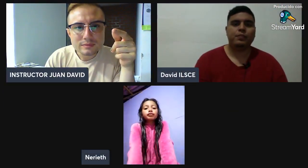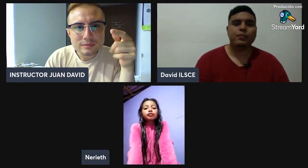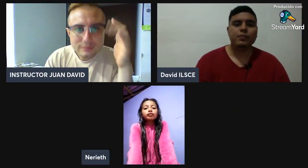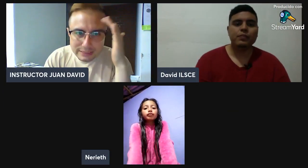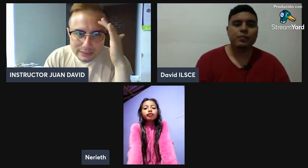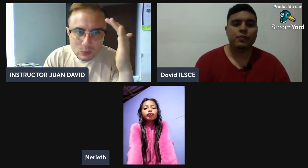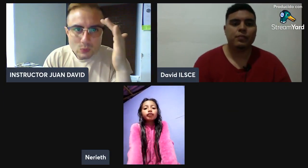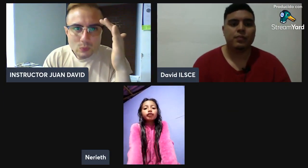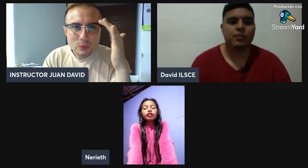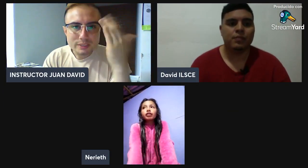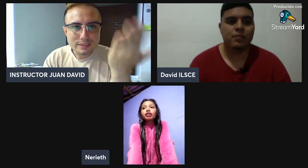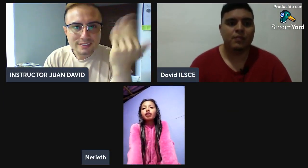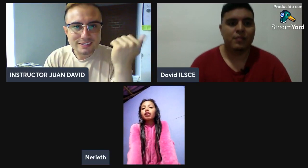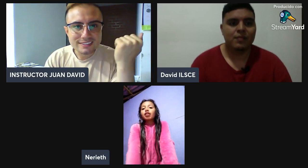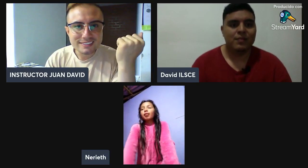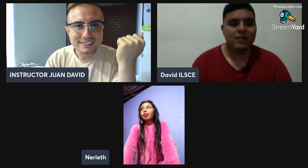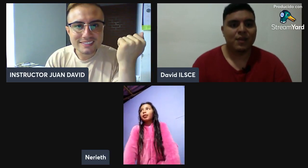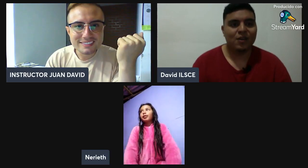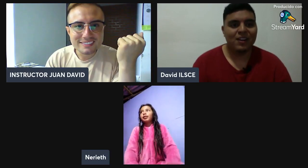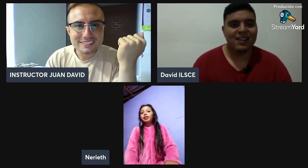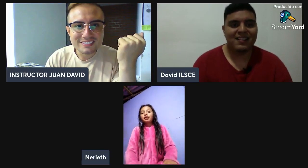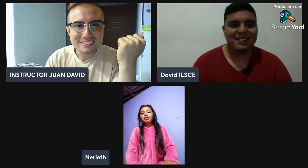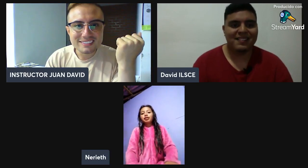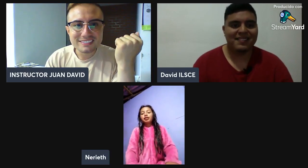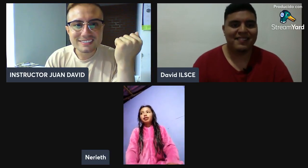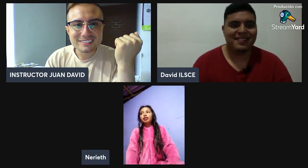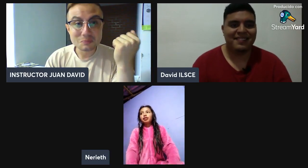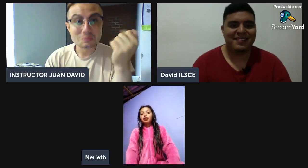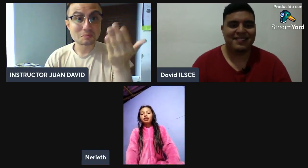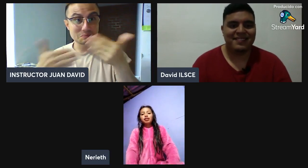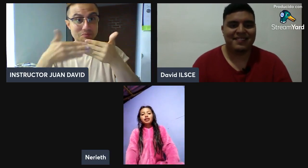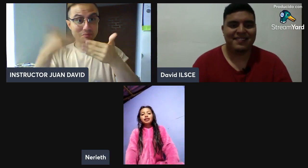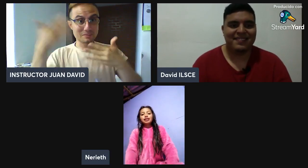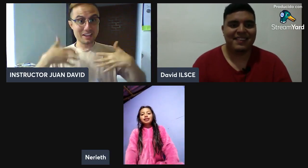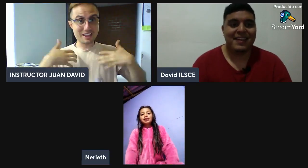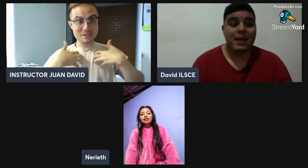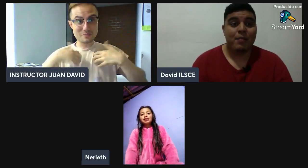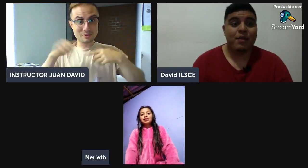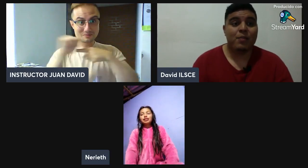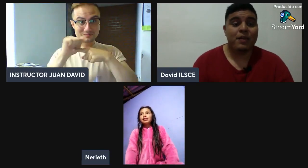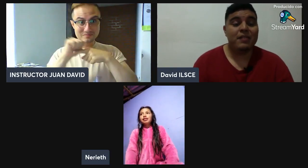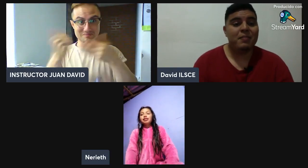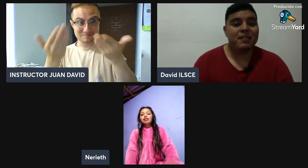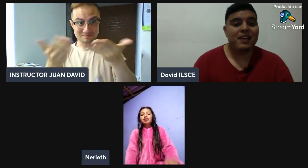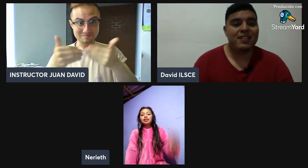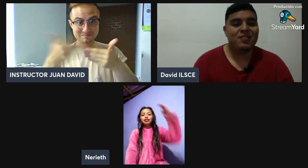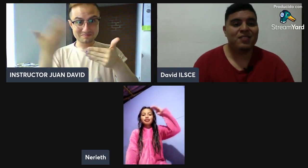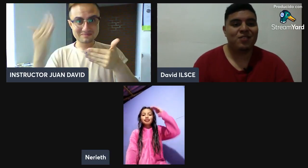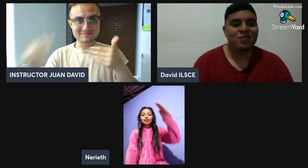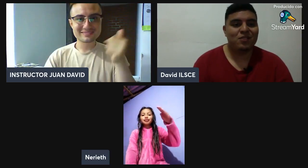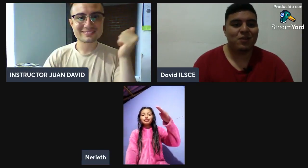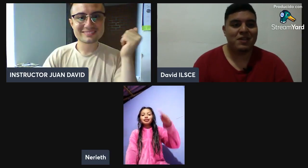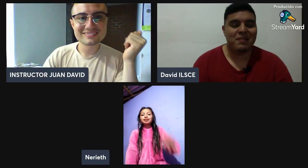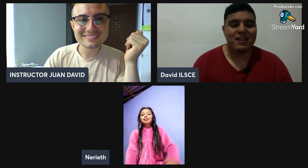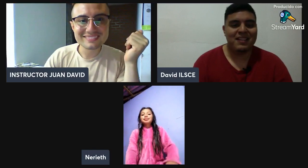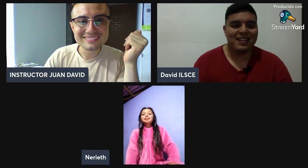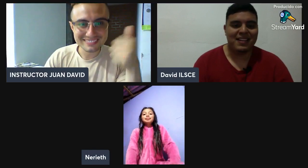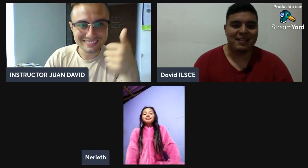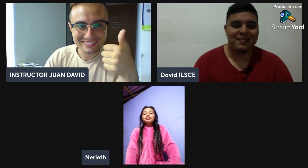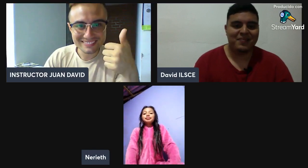El tiempo. Algo rápido, sí. Hola. Cito. Salud, hola. Bueno, puedes empezar entonces con tu animal. Tu Dale. animal,